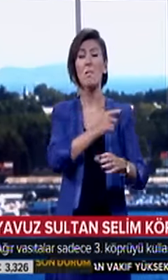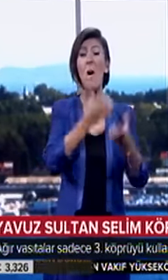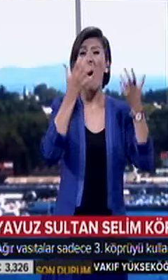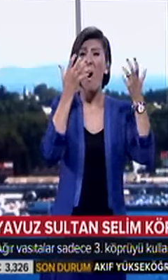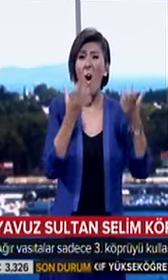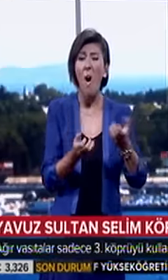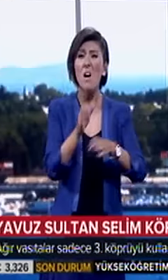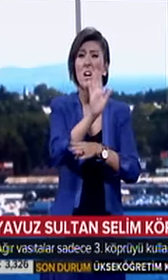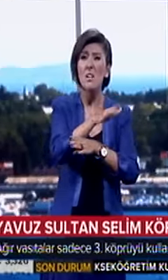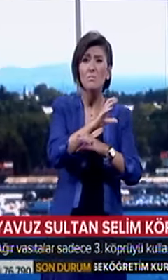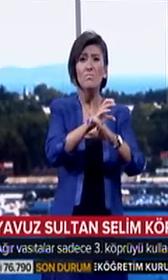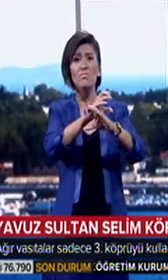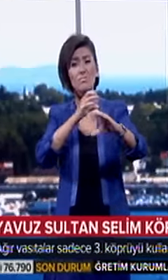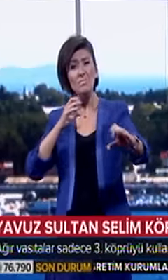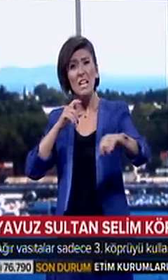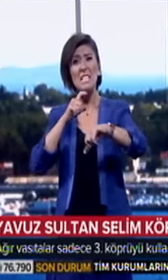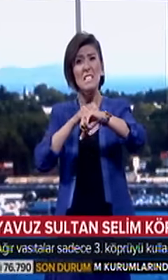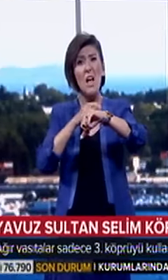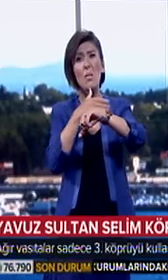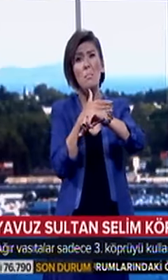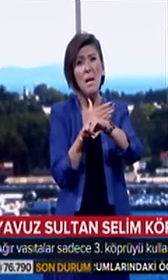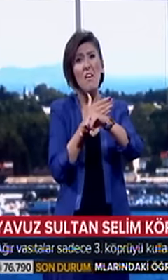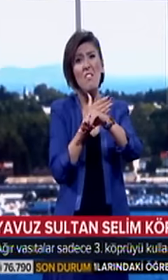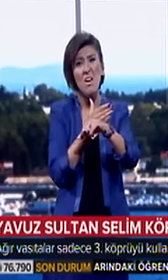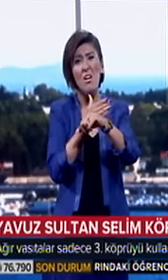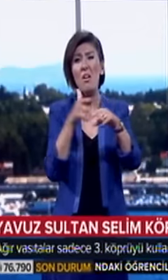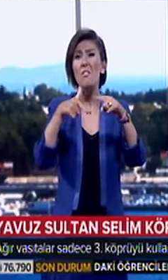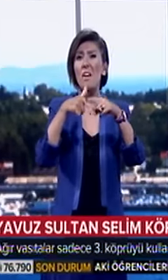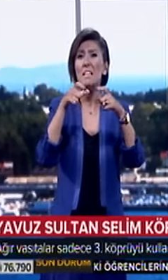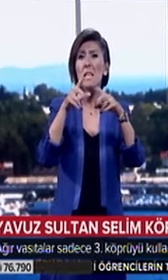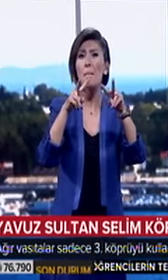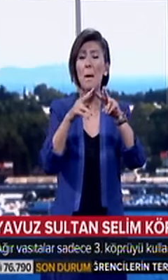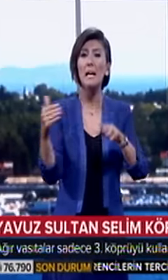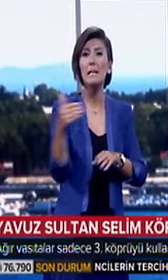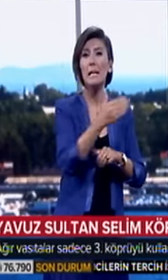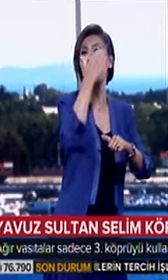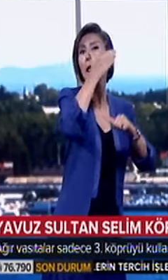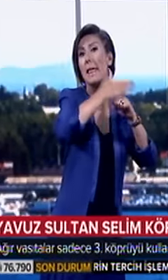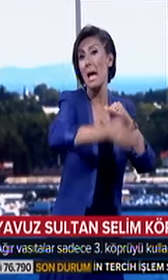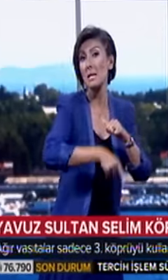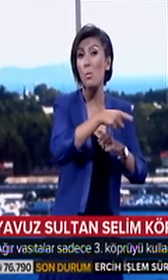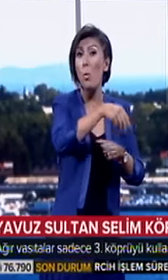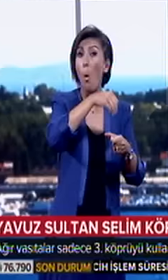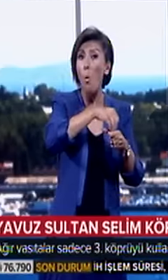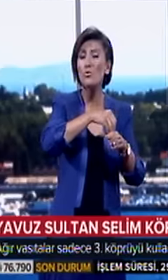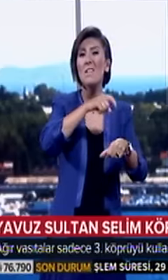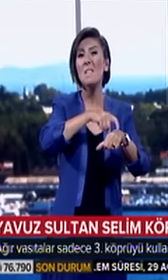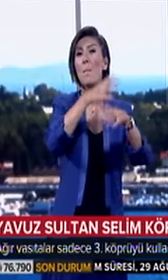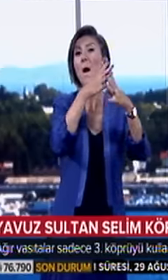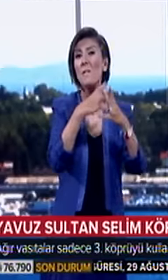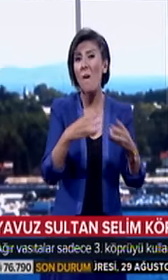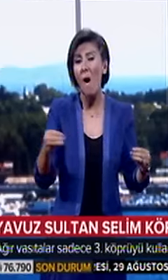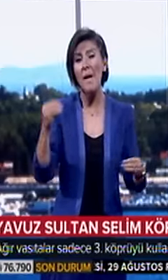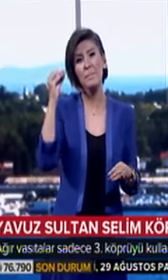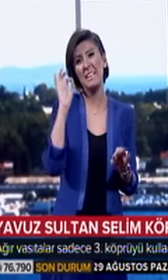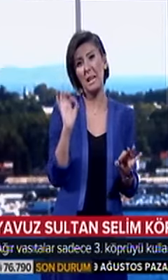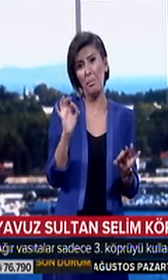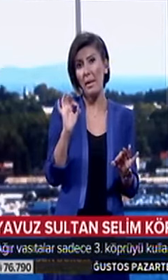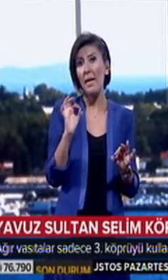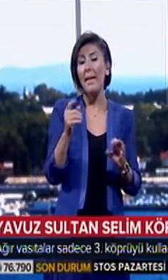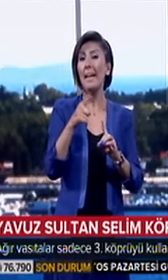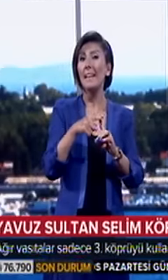belli saatlerinde Fatih Sultan Mehmet Köprüsü'nden geçiş yapamıyorlar. Bu da onlar için zaman kaybı anlamına